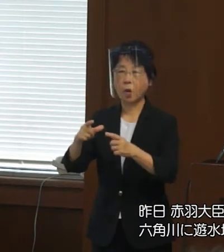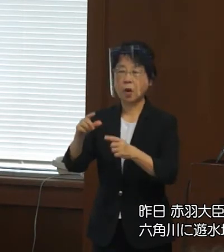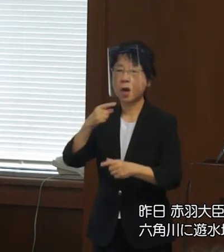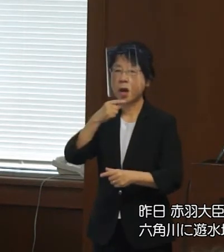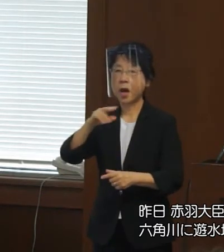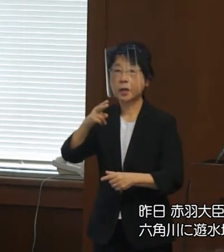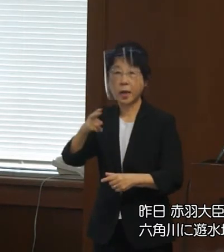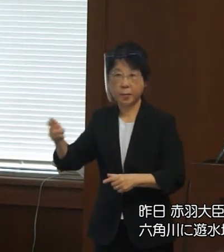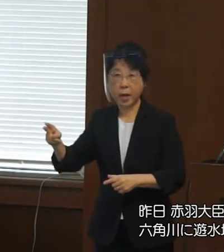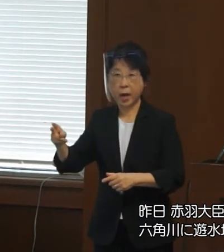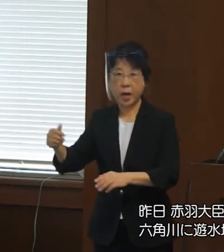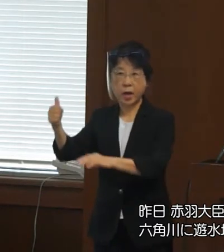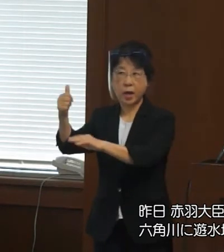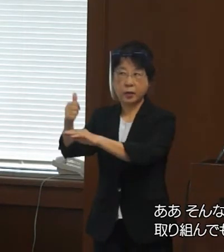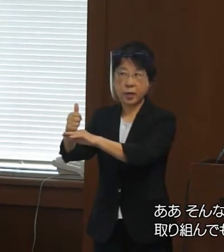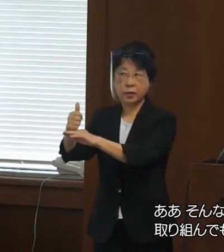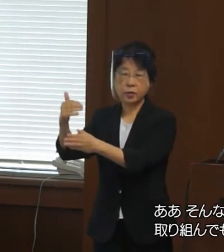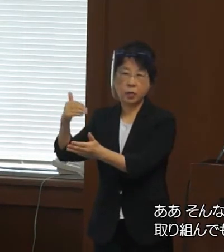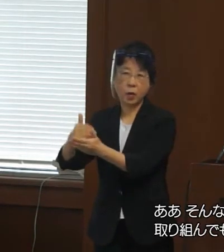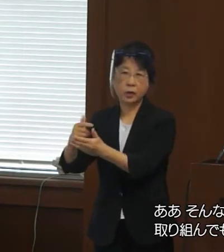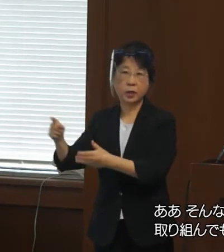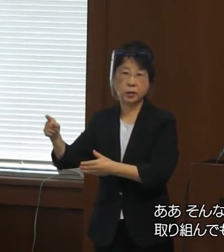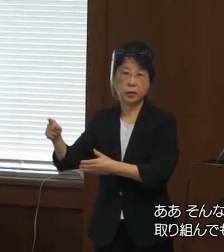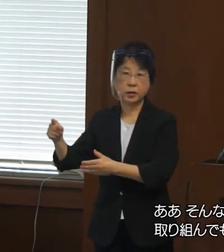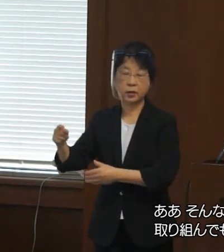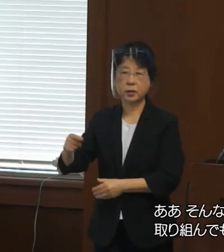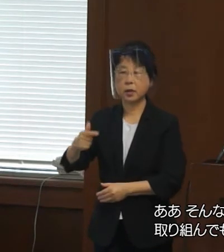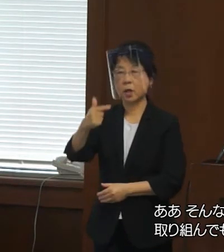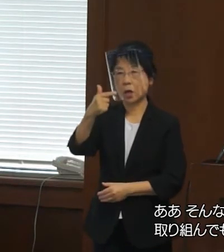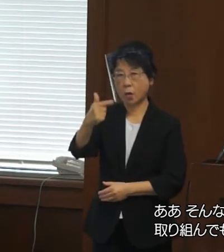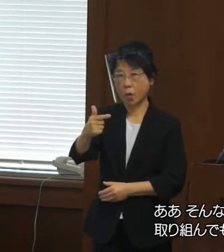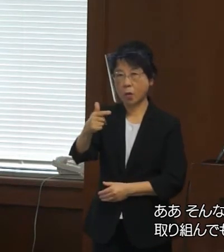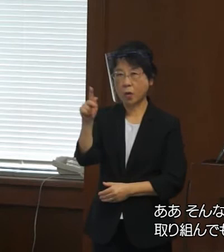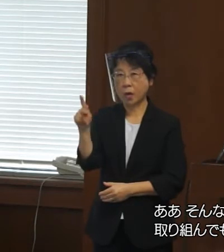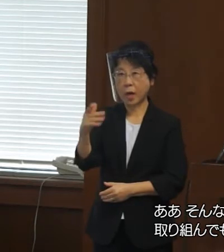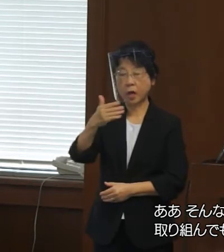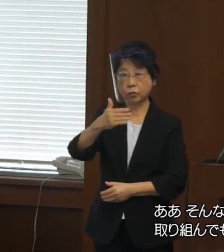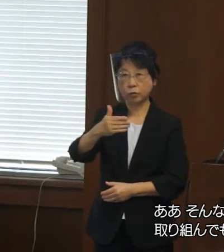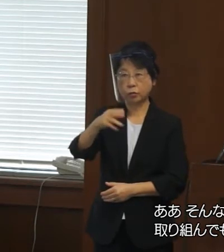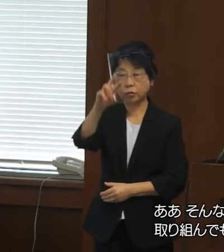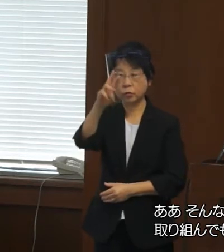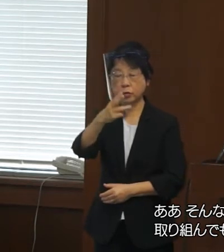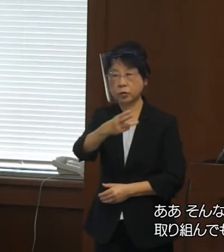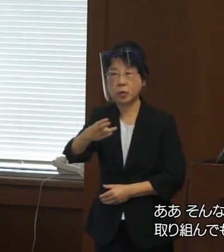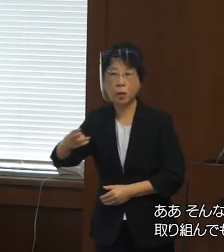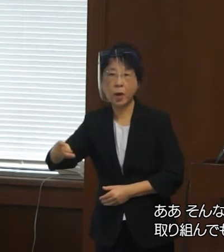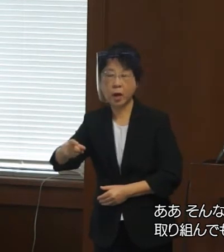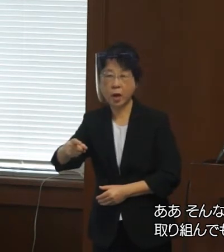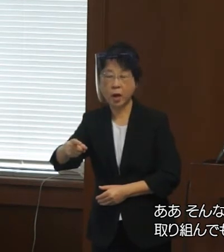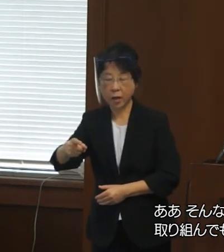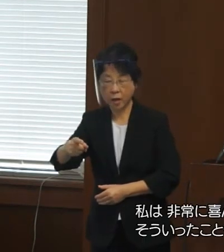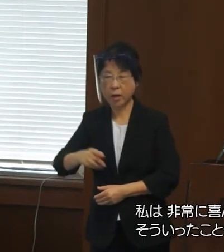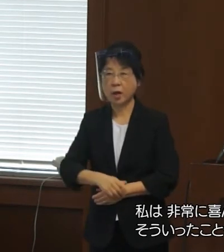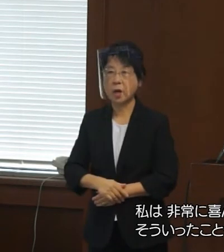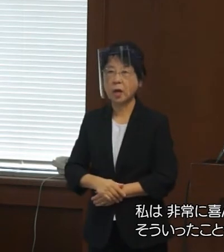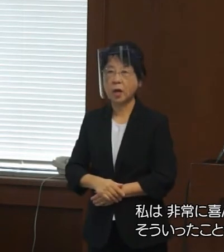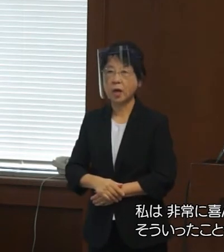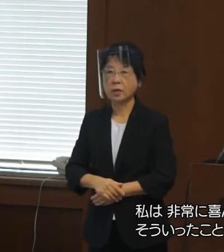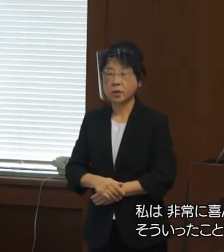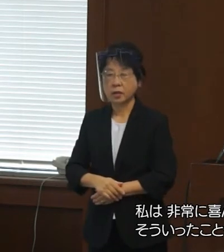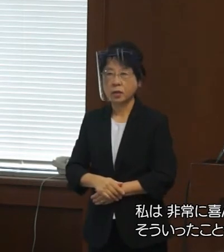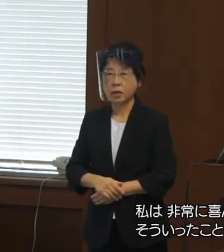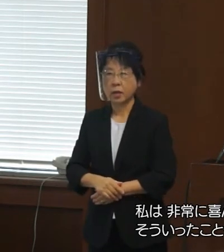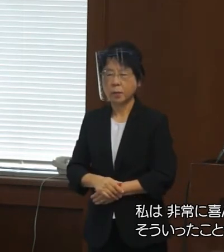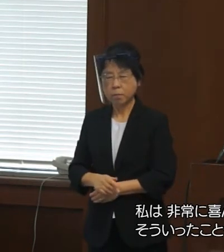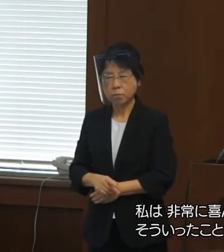っていう話があって、あのあそんな気持ちで取り組んでもらえるのかなって私はもう